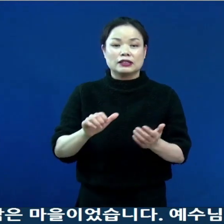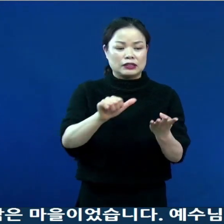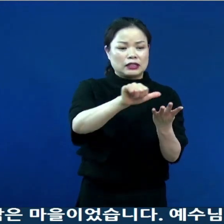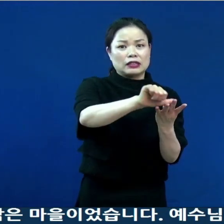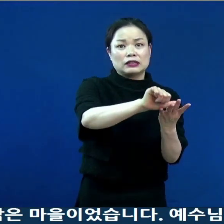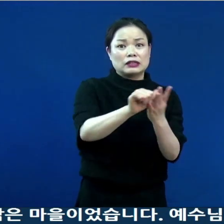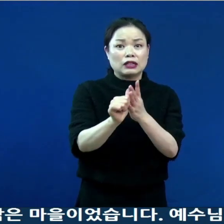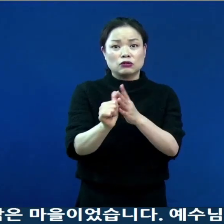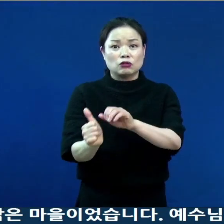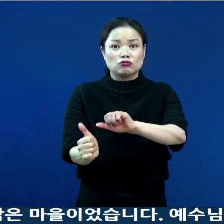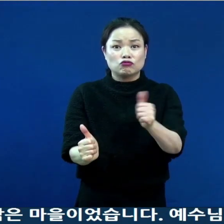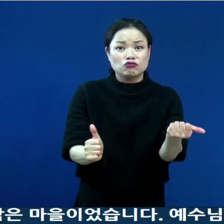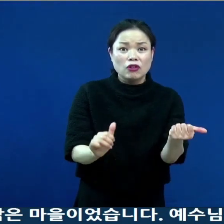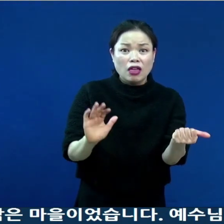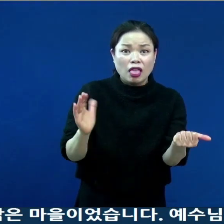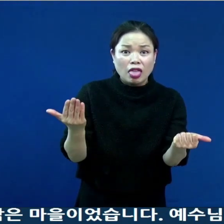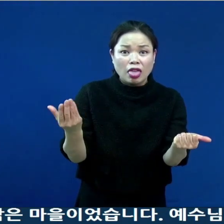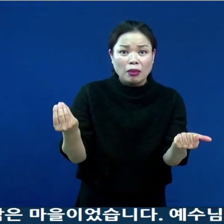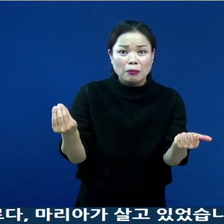죽게 되었습니다.